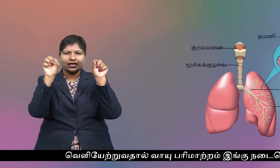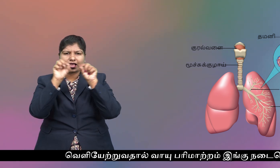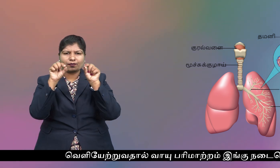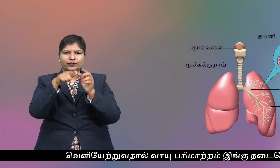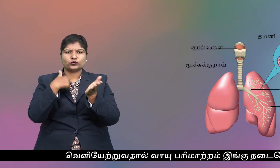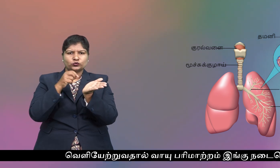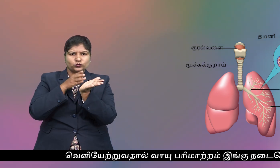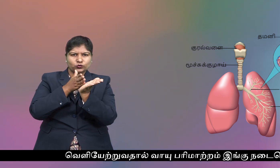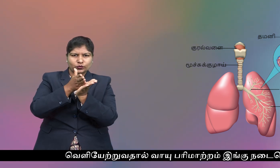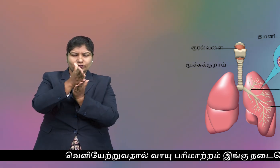நடைபெறுகிறது.